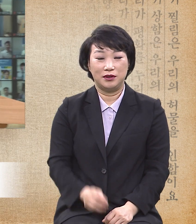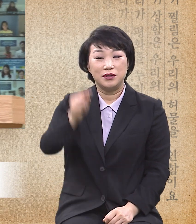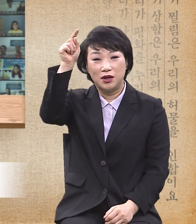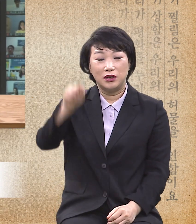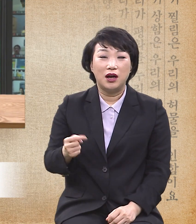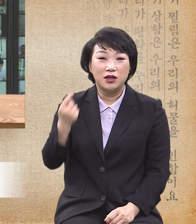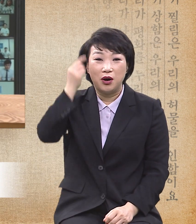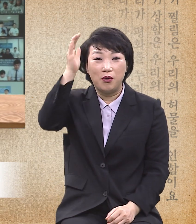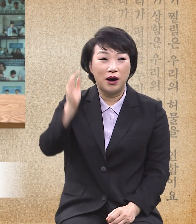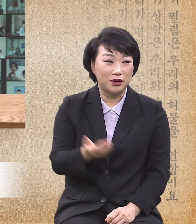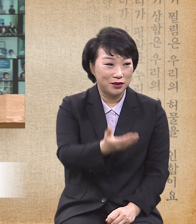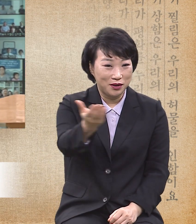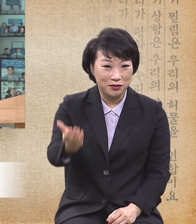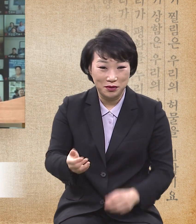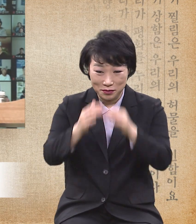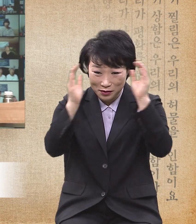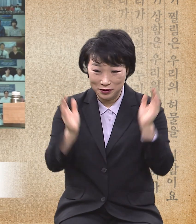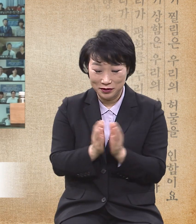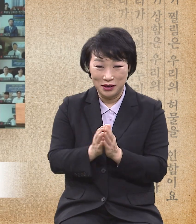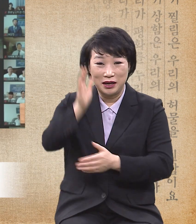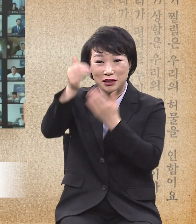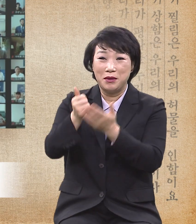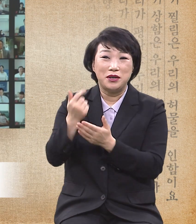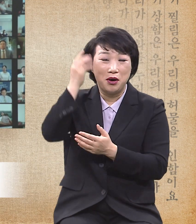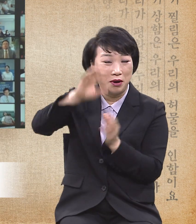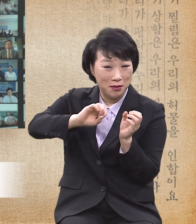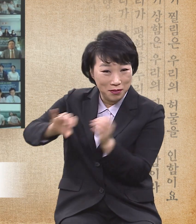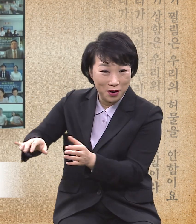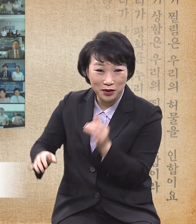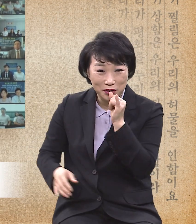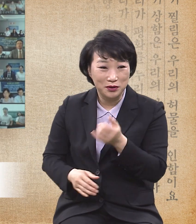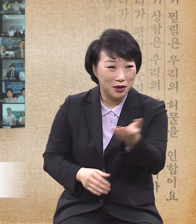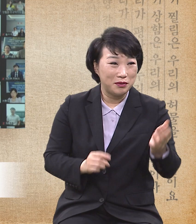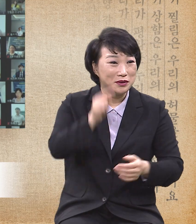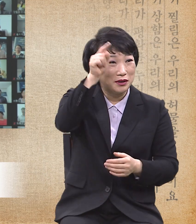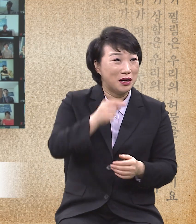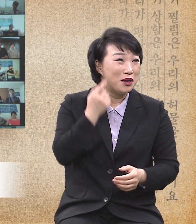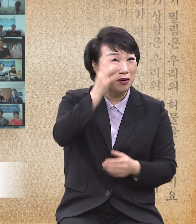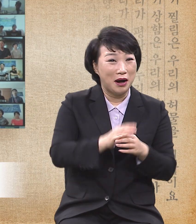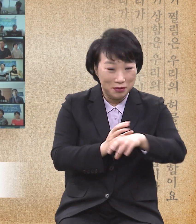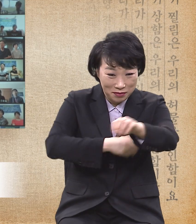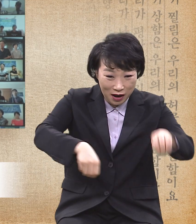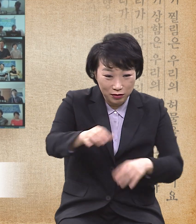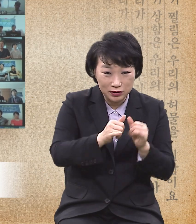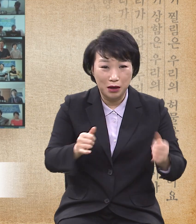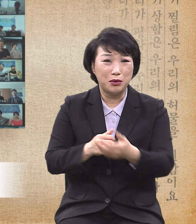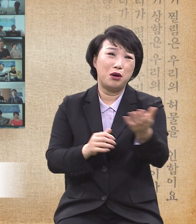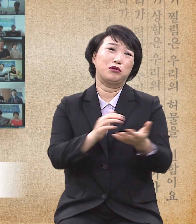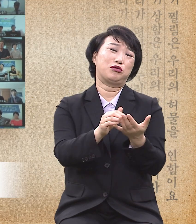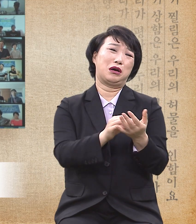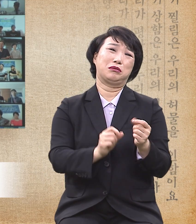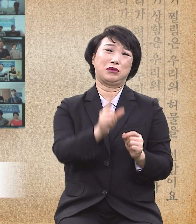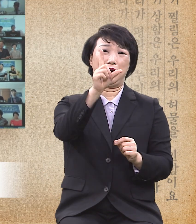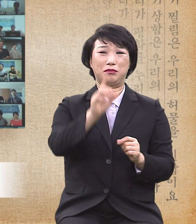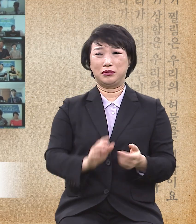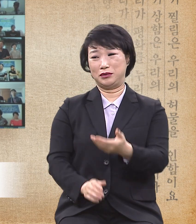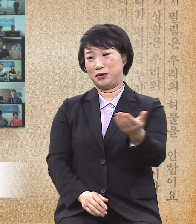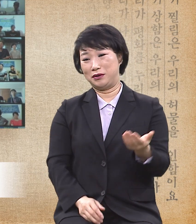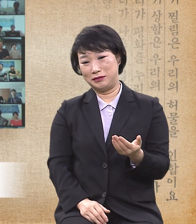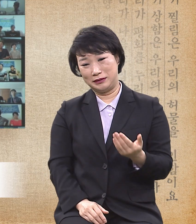천하영광 앞에 다 하나님의 영광을 내던지고 천하영광과 바꾸는 사람이 좀 많아요.